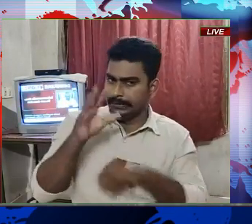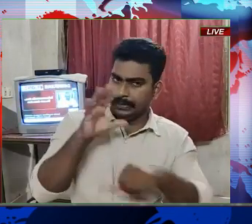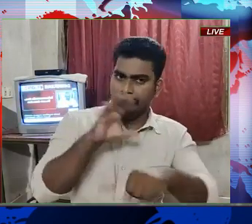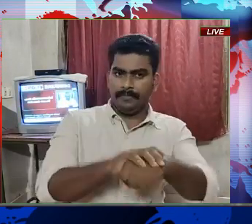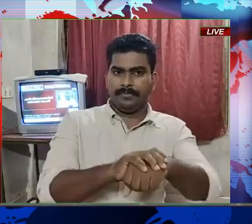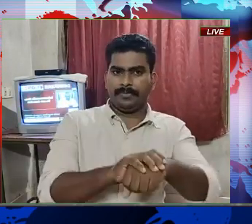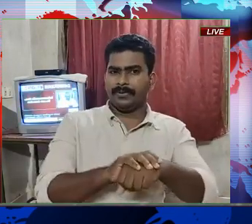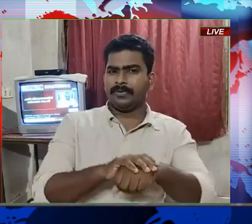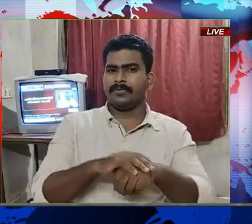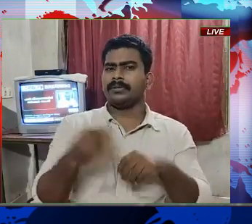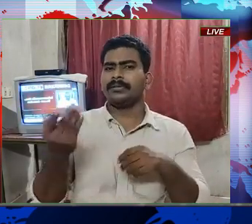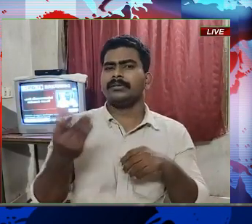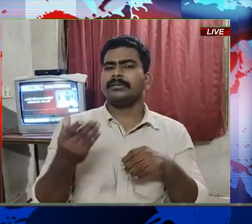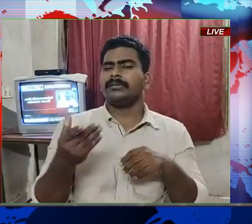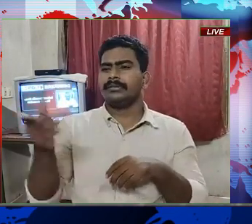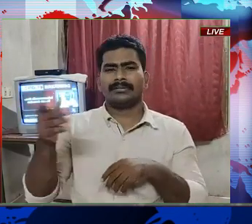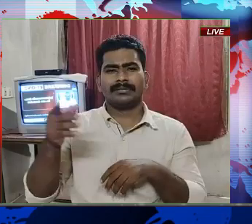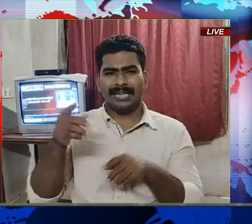തബ്ലീഗ് സമ്മേളനത്തിൽ പങ്കെടുത്ത